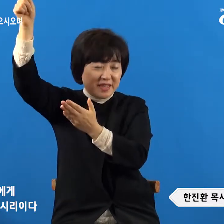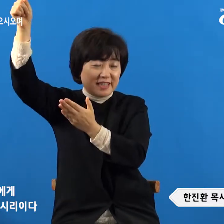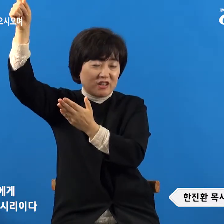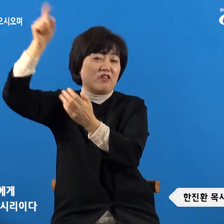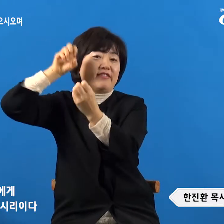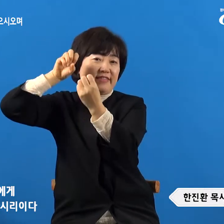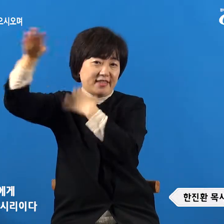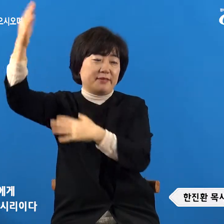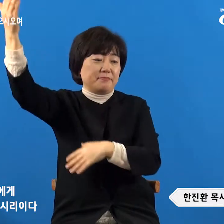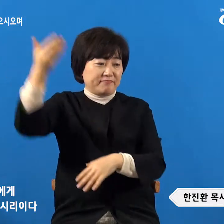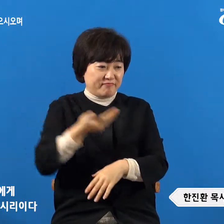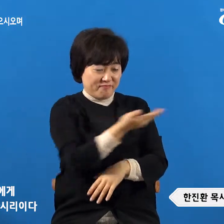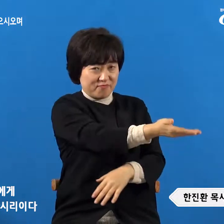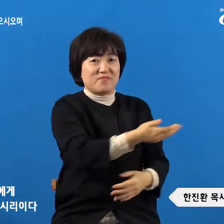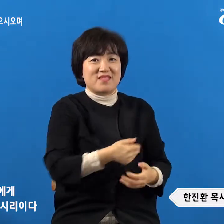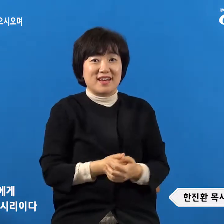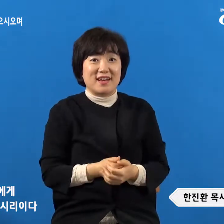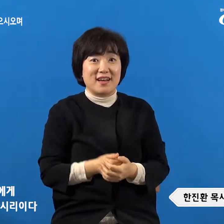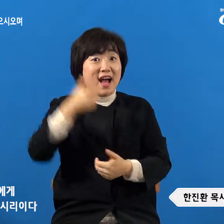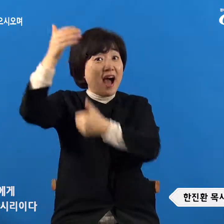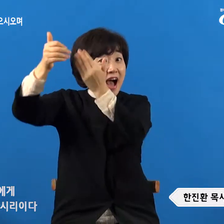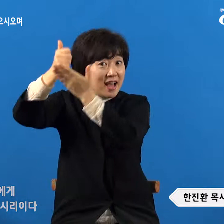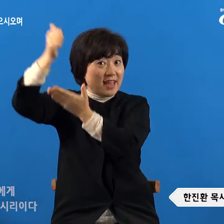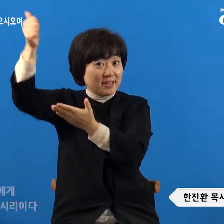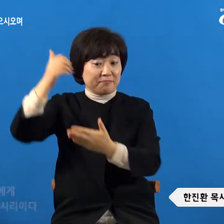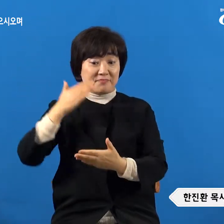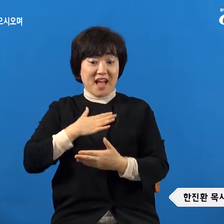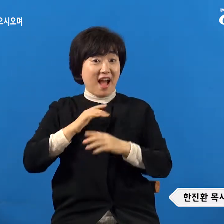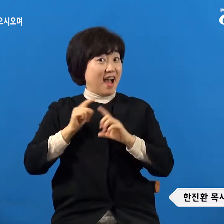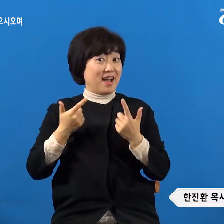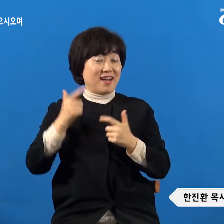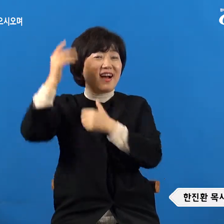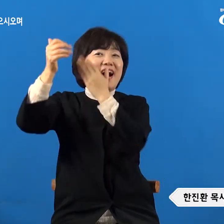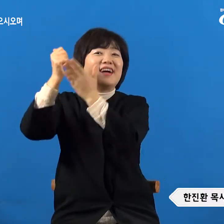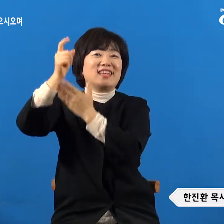제가 아니라 하나님이 하십니다. 하나님이 하실